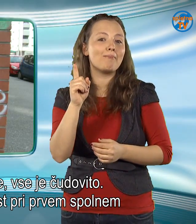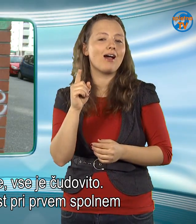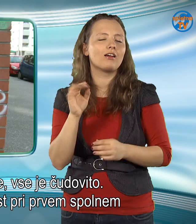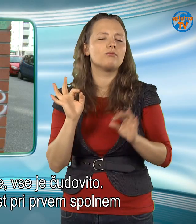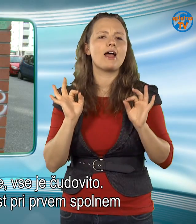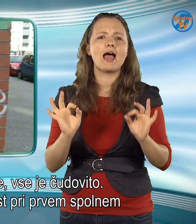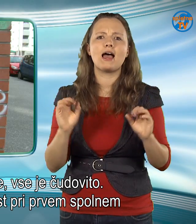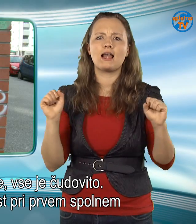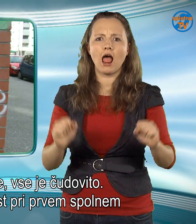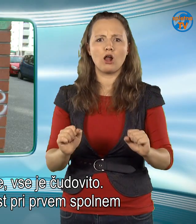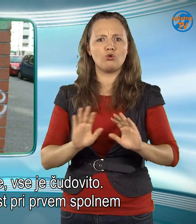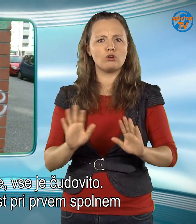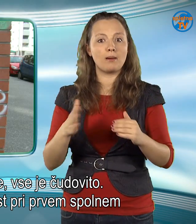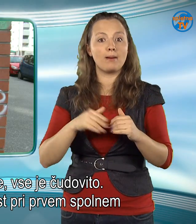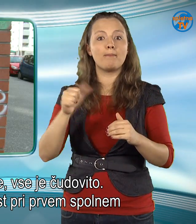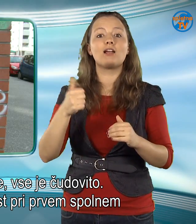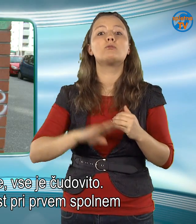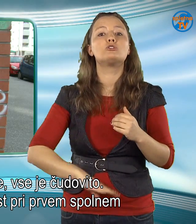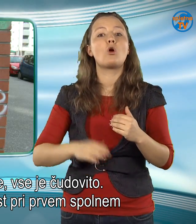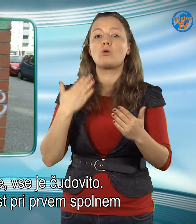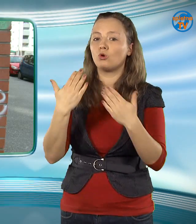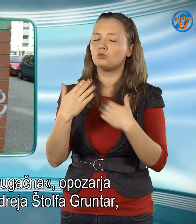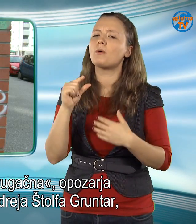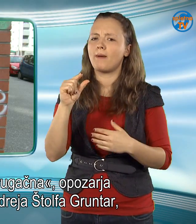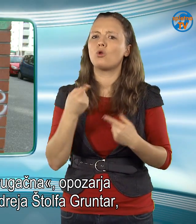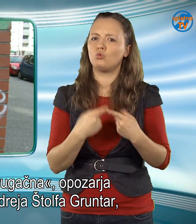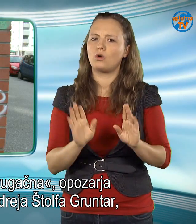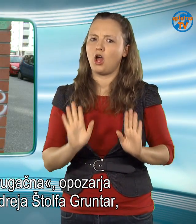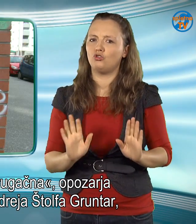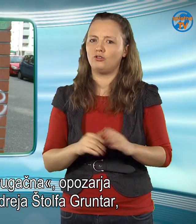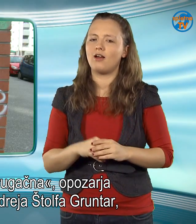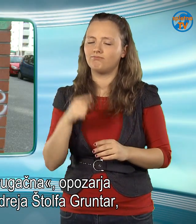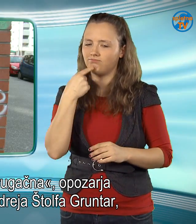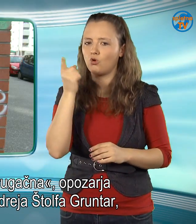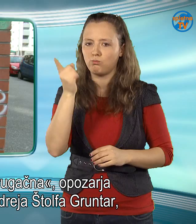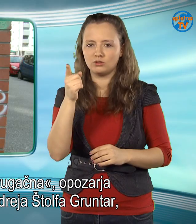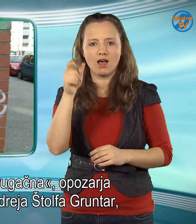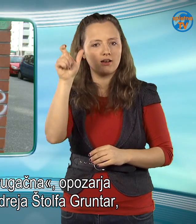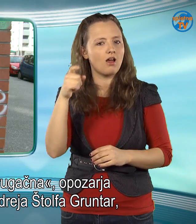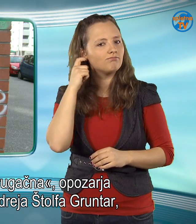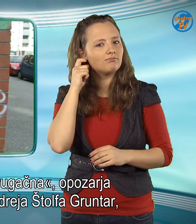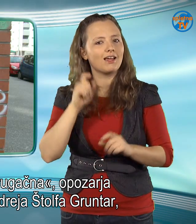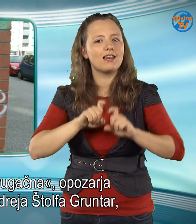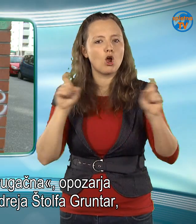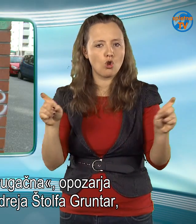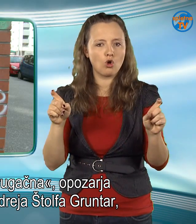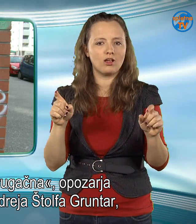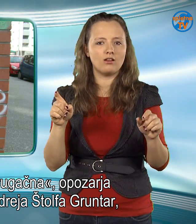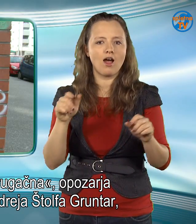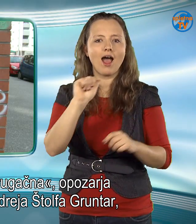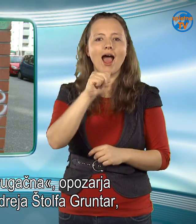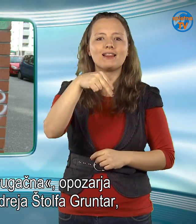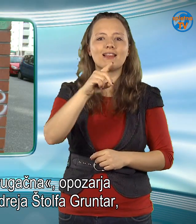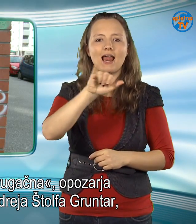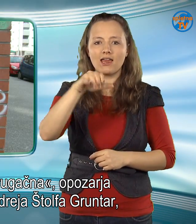Vendar je realnost pri prvem spolnem odnosu malo drugačna, opozarja ginekologinja Andreja Štolfa